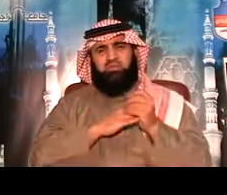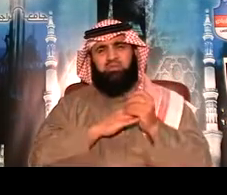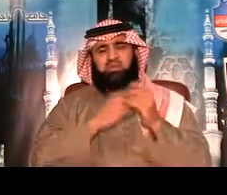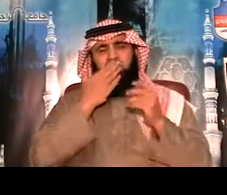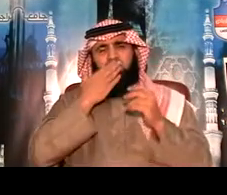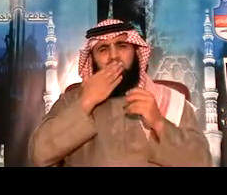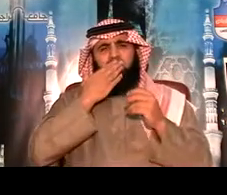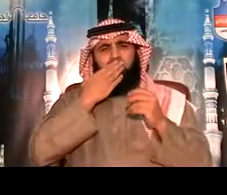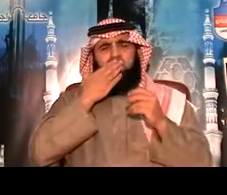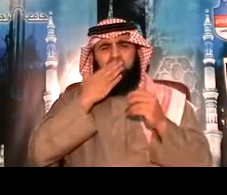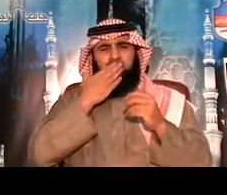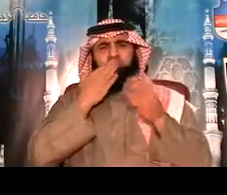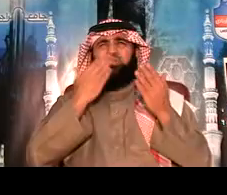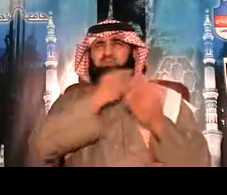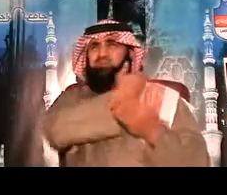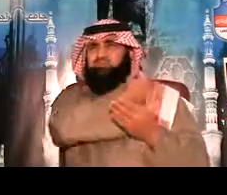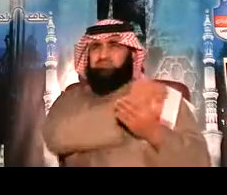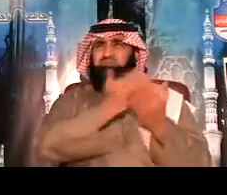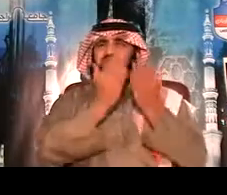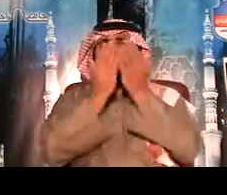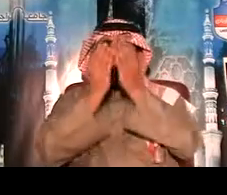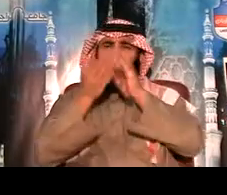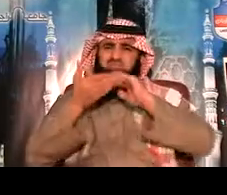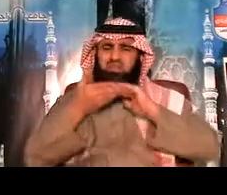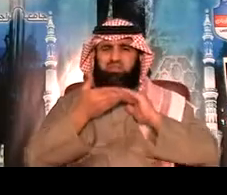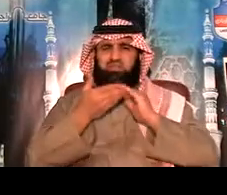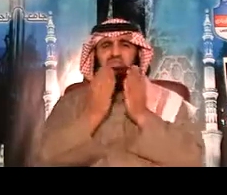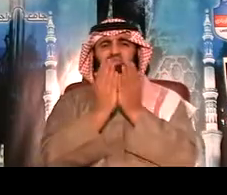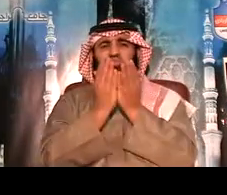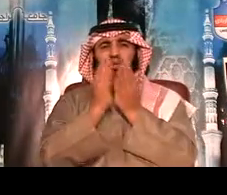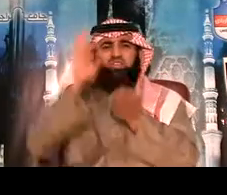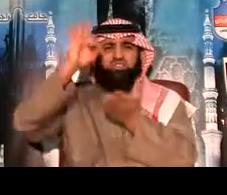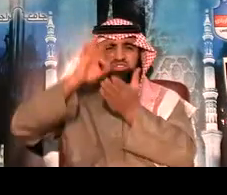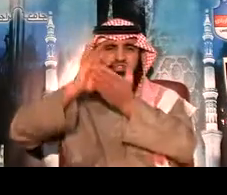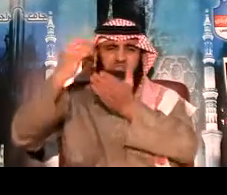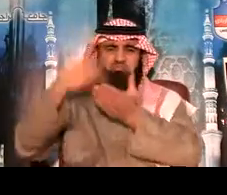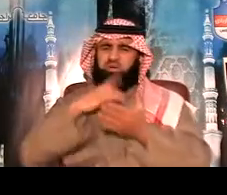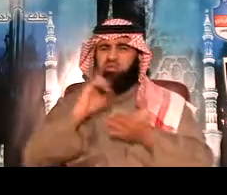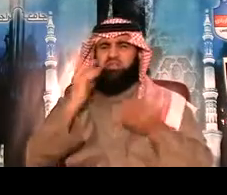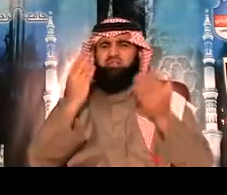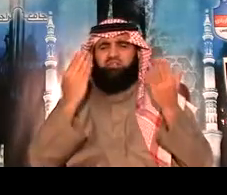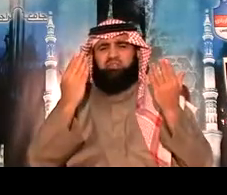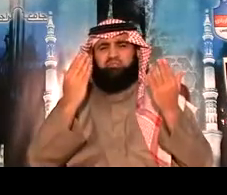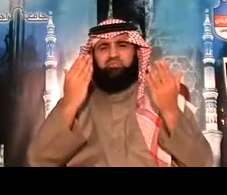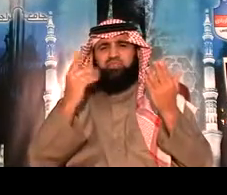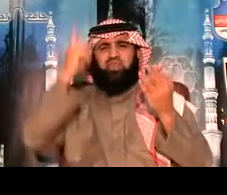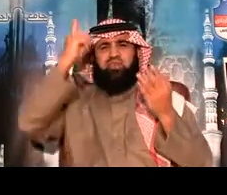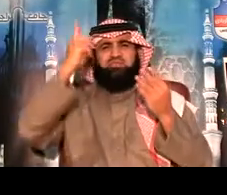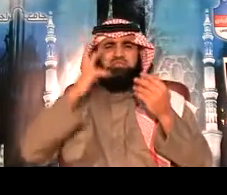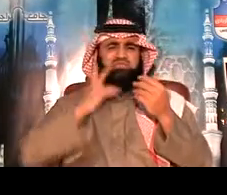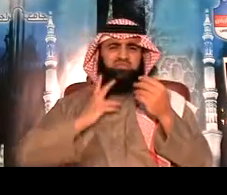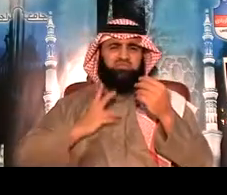يا رحيم. اللهم لا ترد أيدينا صفرا يا سميع الدعاء. أنت الغني ونحن